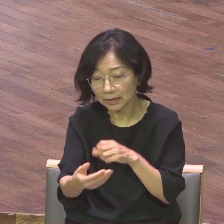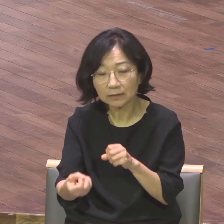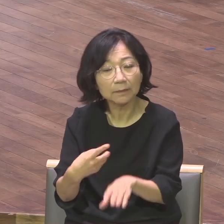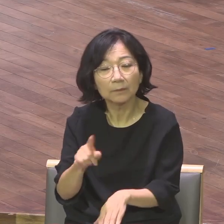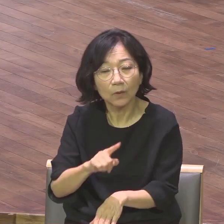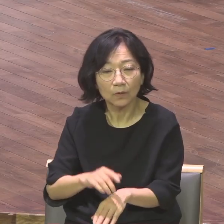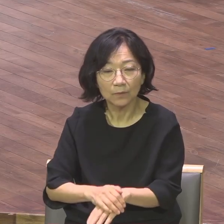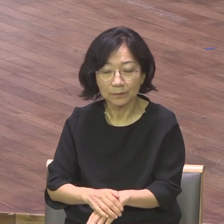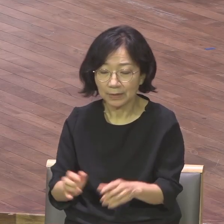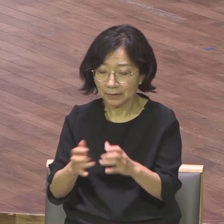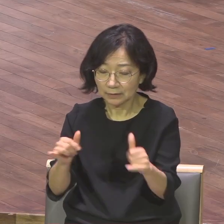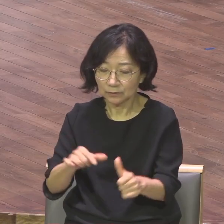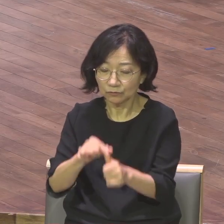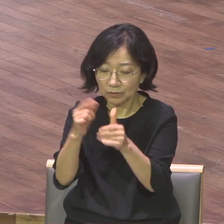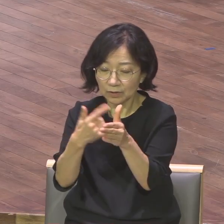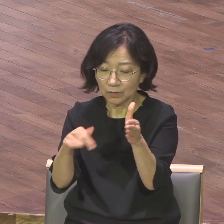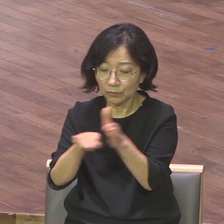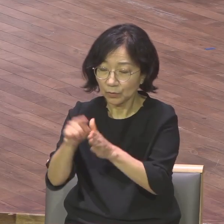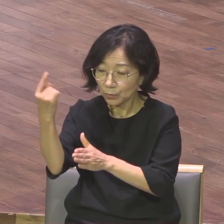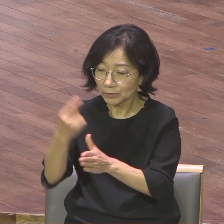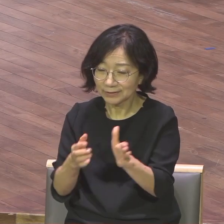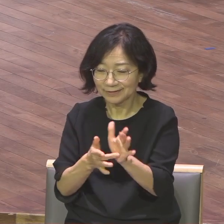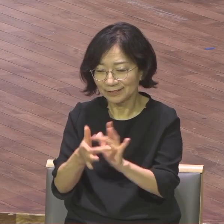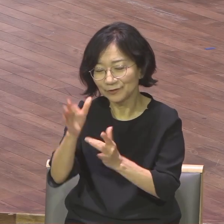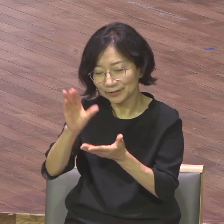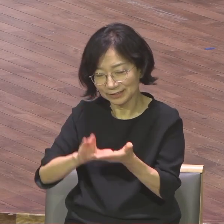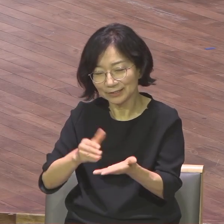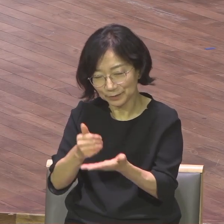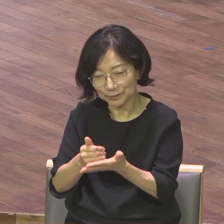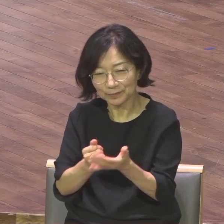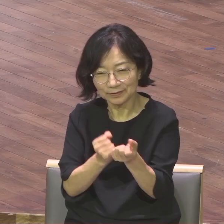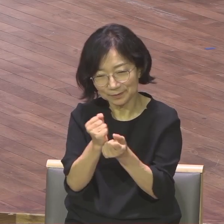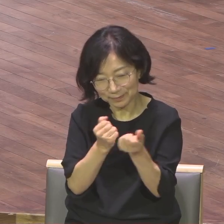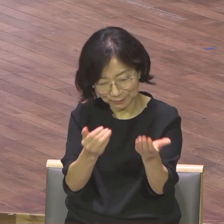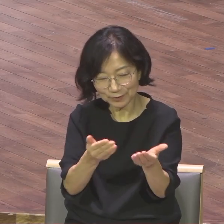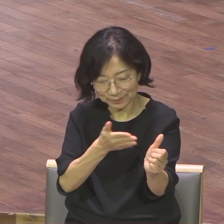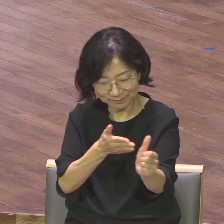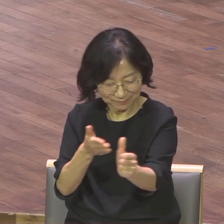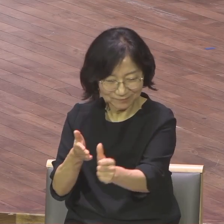인류를 구원하신 메시아 예수 그리스도다.